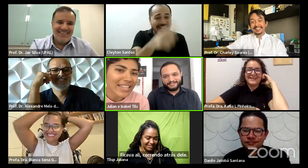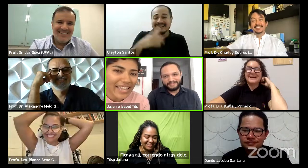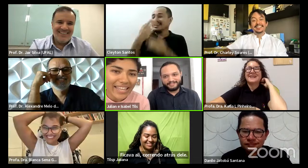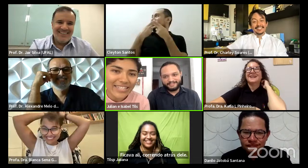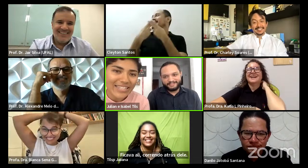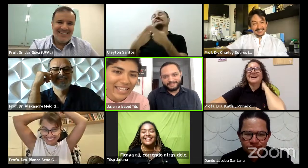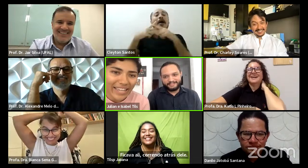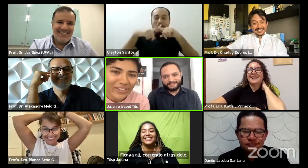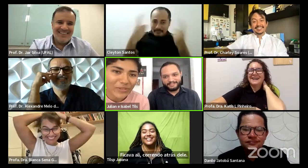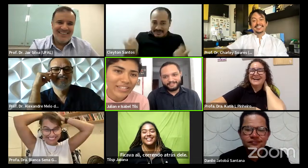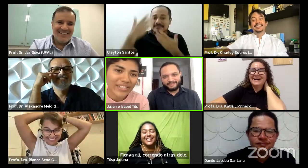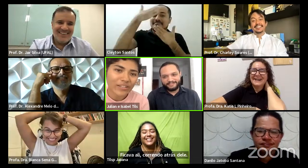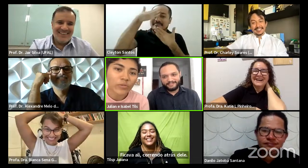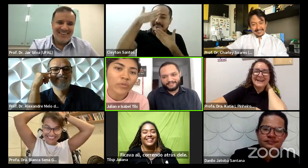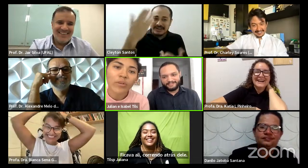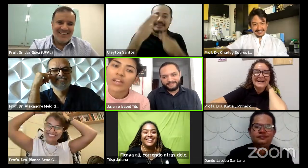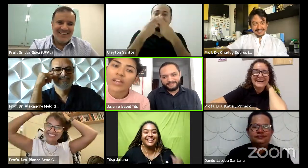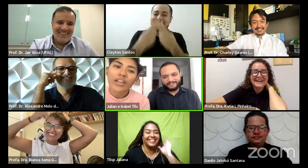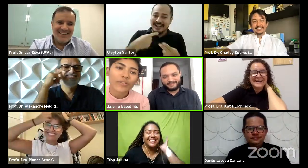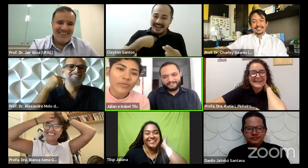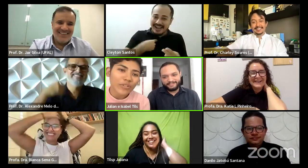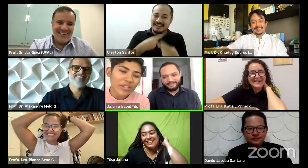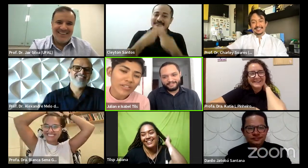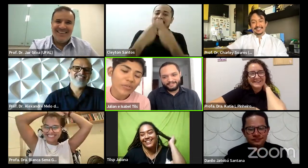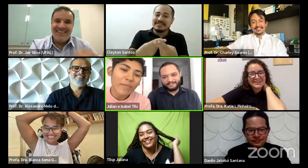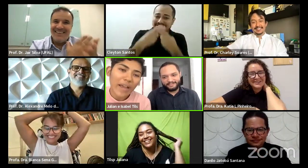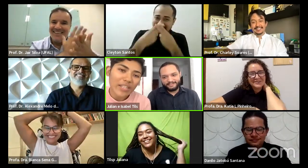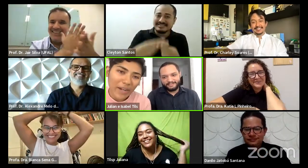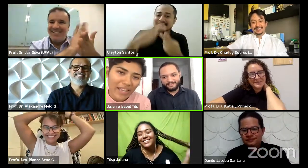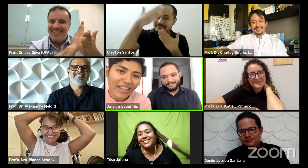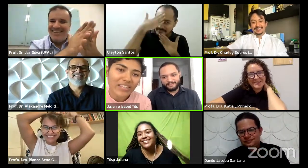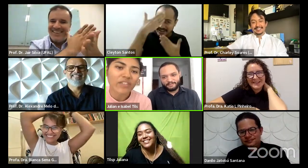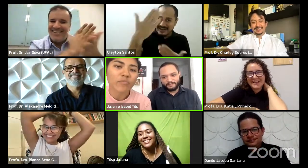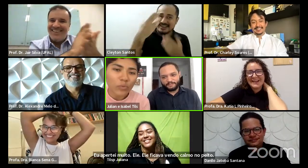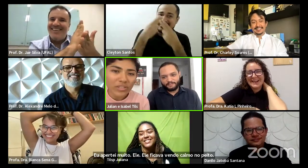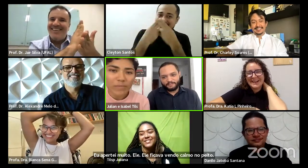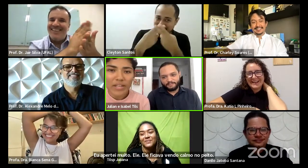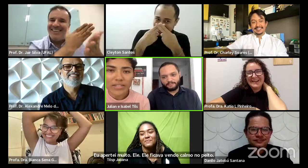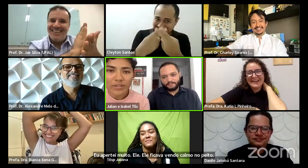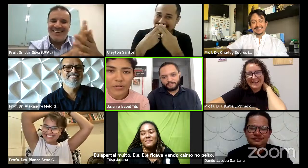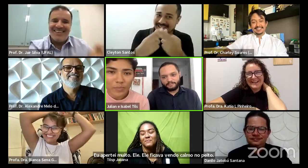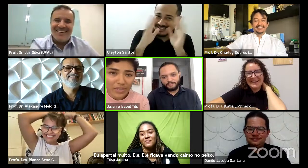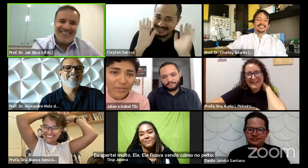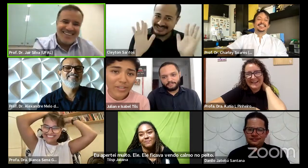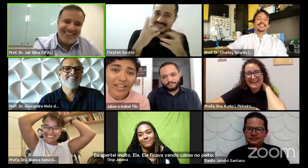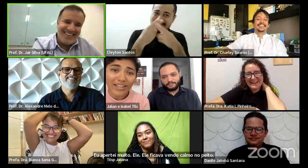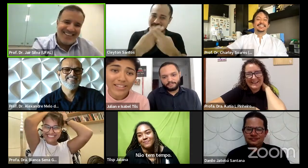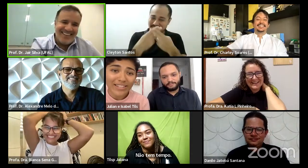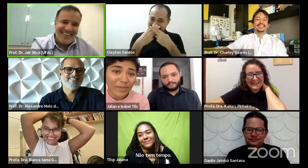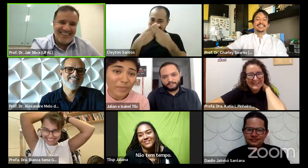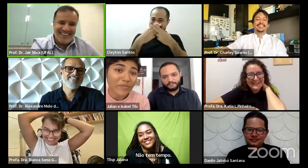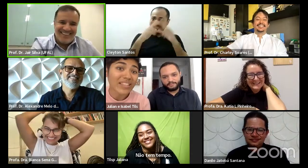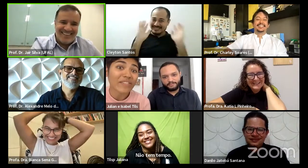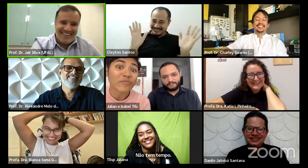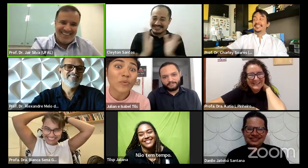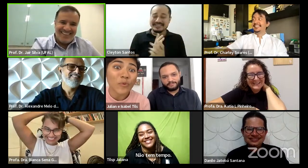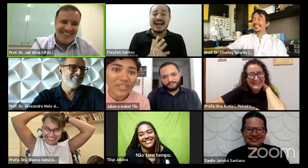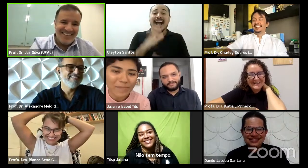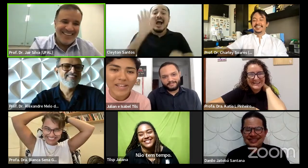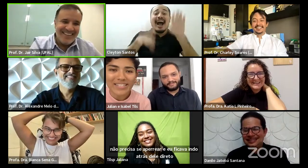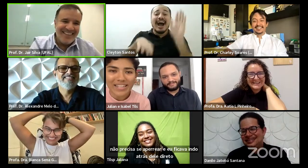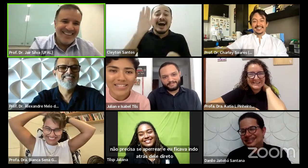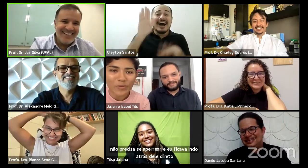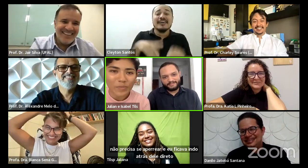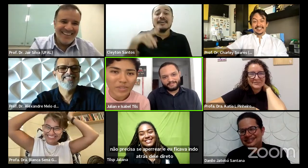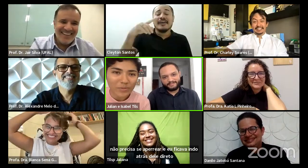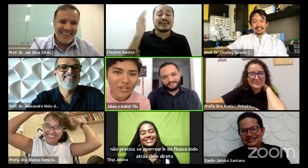indo atrás dele direto, né? Eu não dei paz para ele. Ele teve muita paciência comigo. Você teve